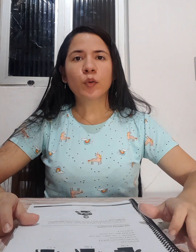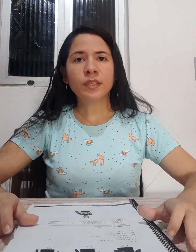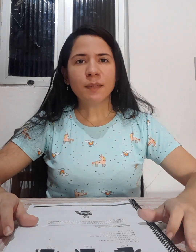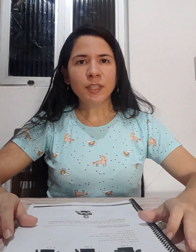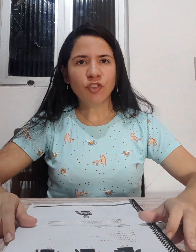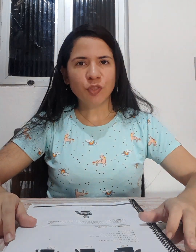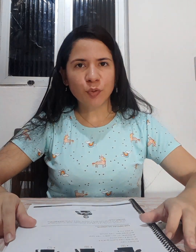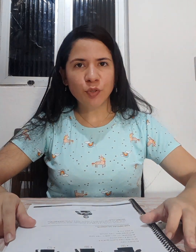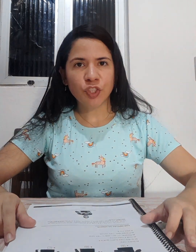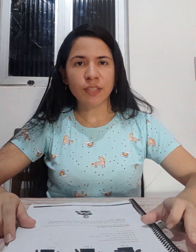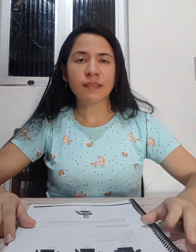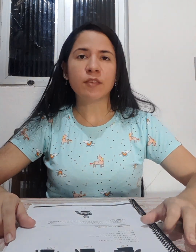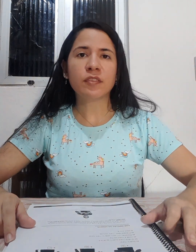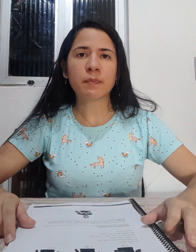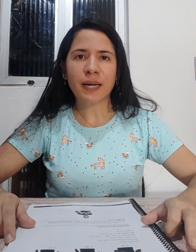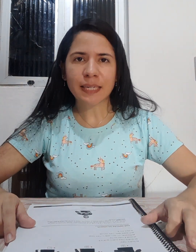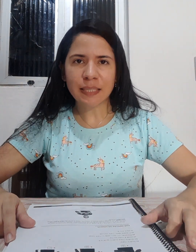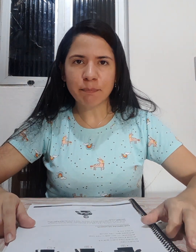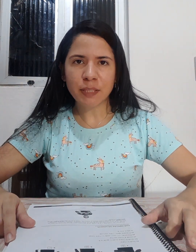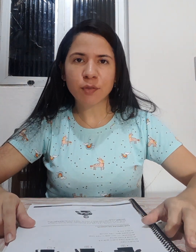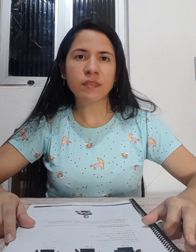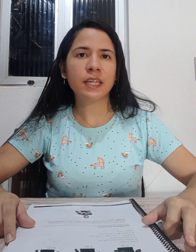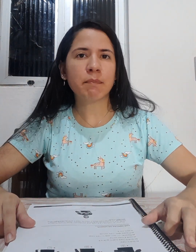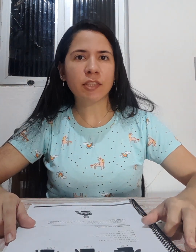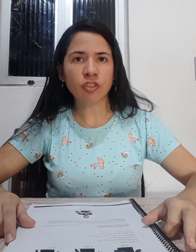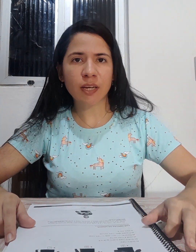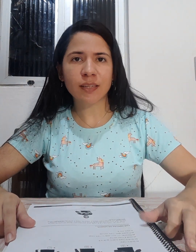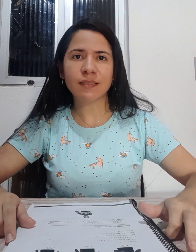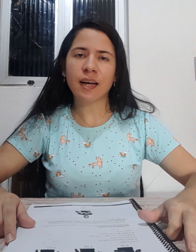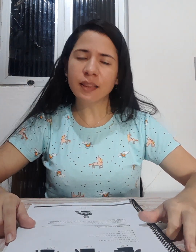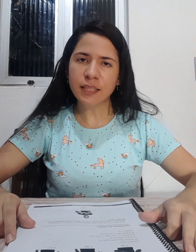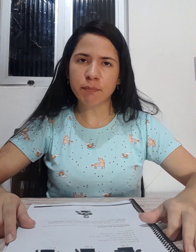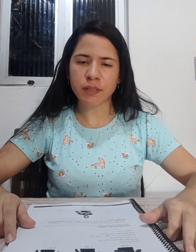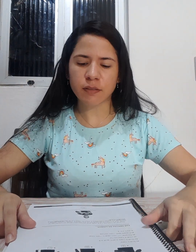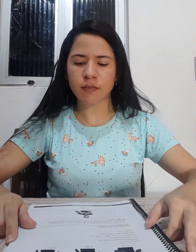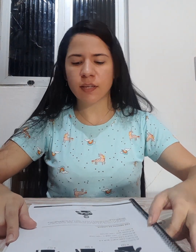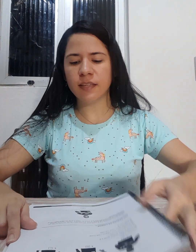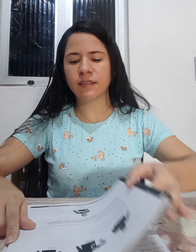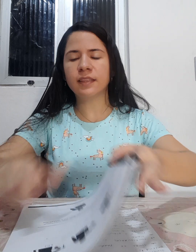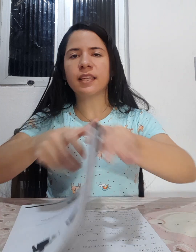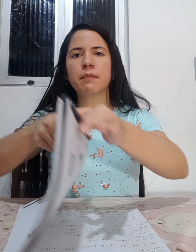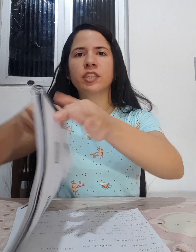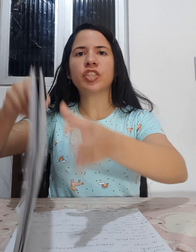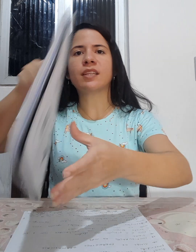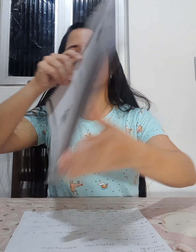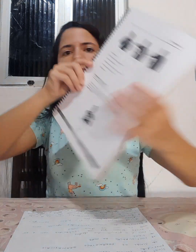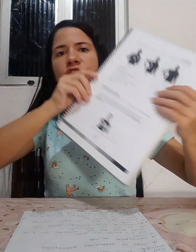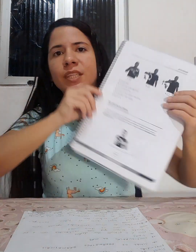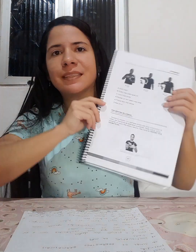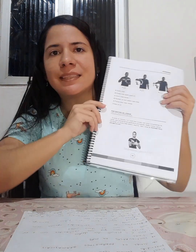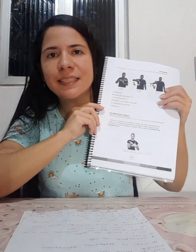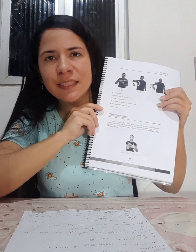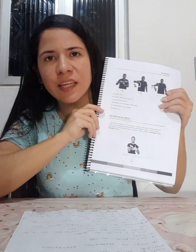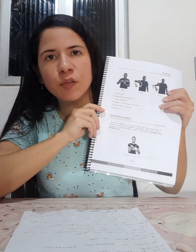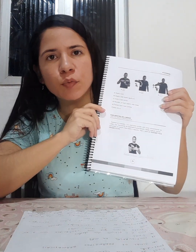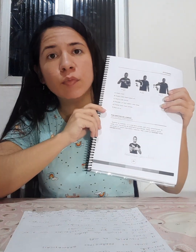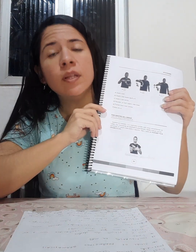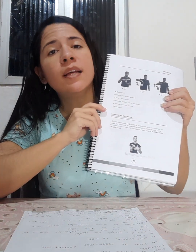O tema de hoje são os parâmetros gramaticais da Libras. Esse tema está na página 31